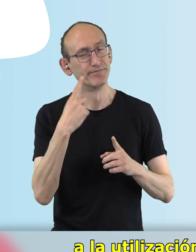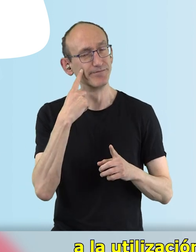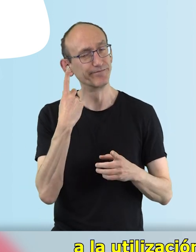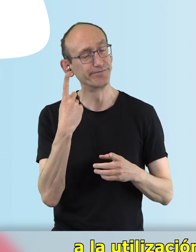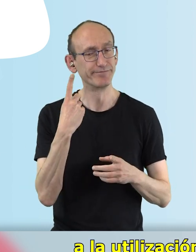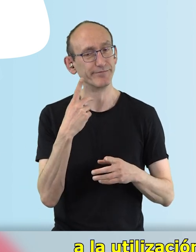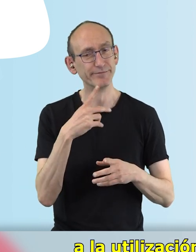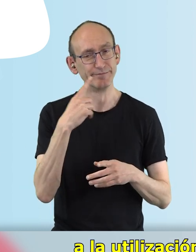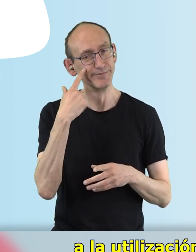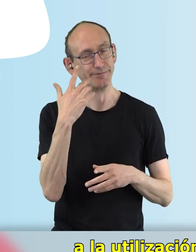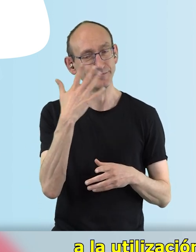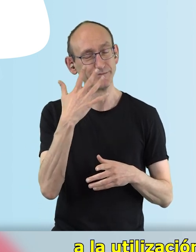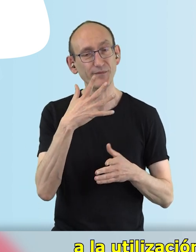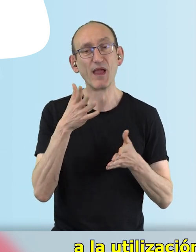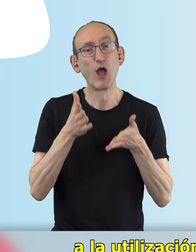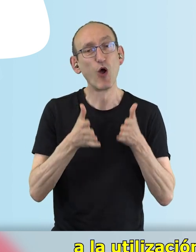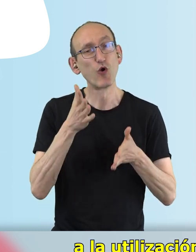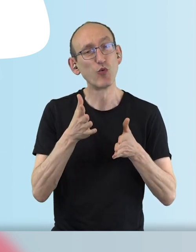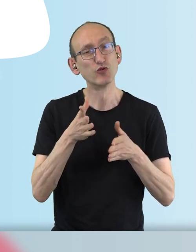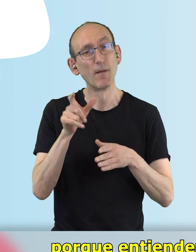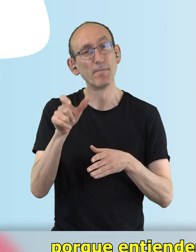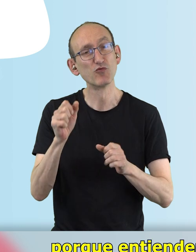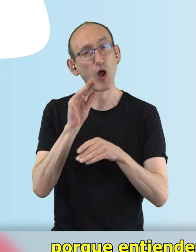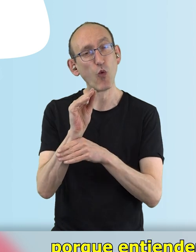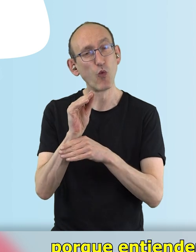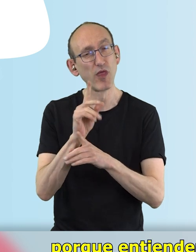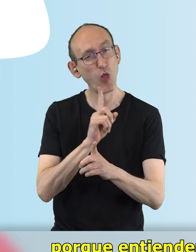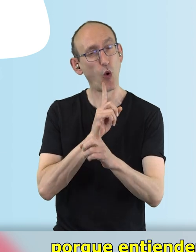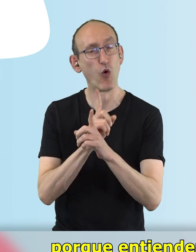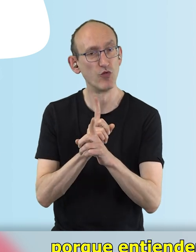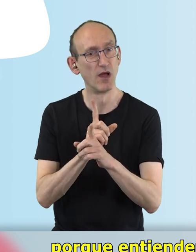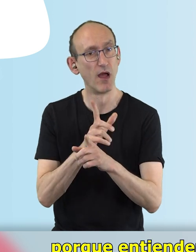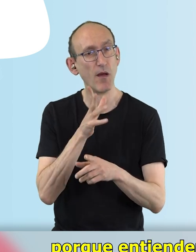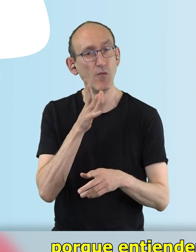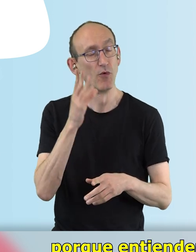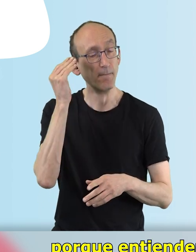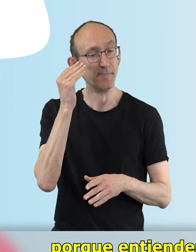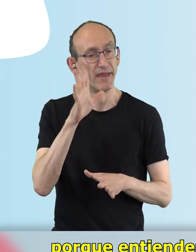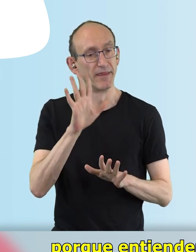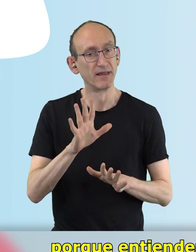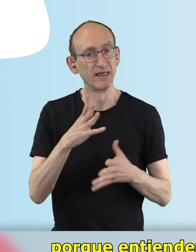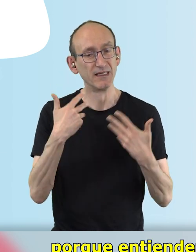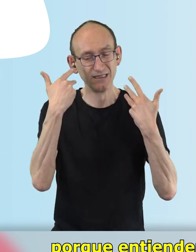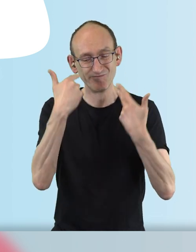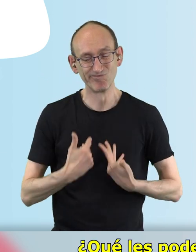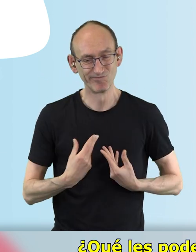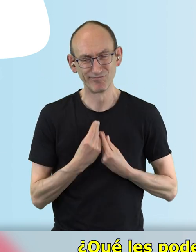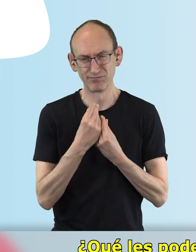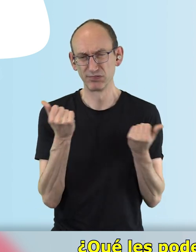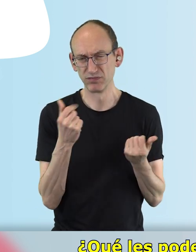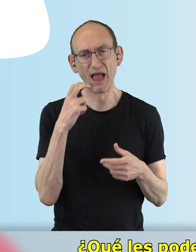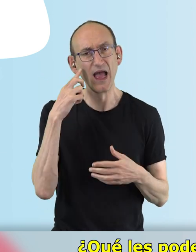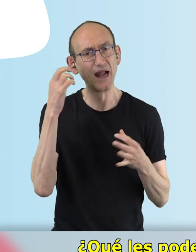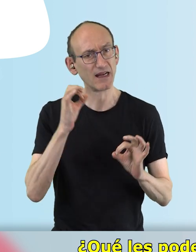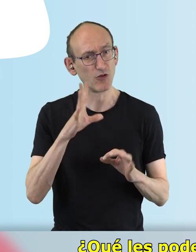a la utilización de robots en el cuidado de las personas porque entienden que supone un serio riesgo de deshumanización. ¿Qué